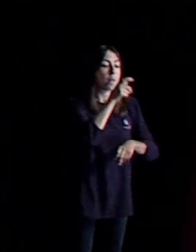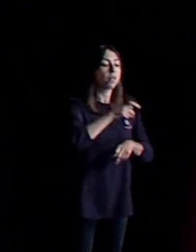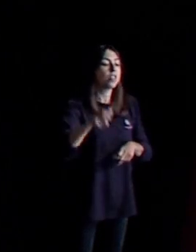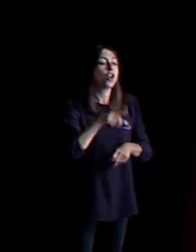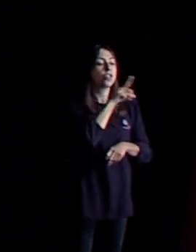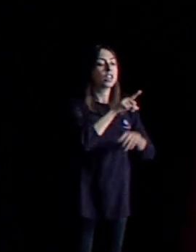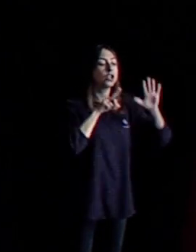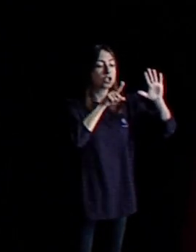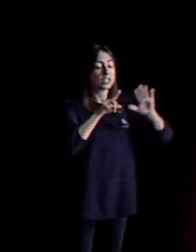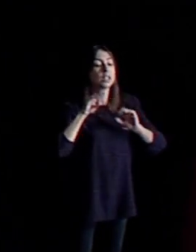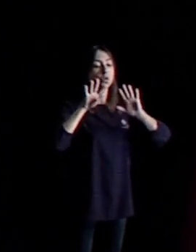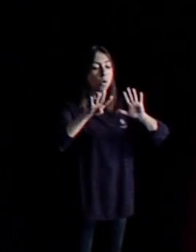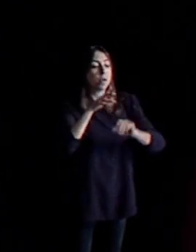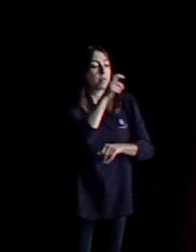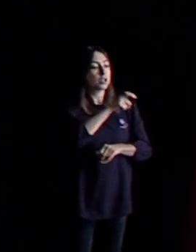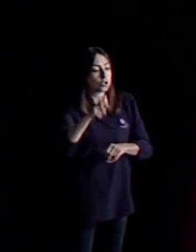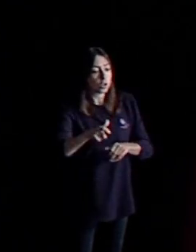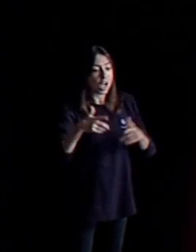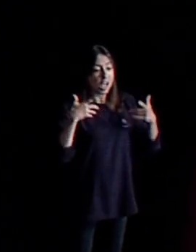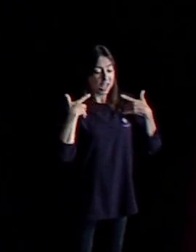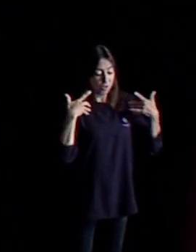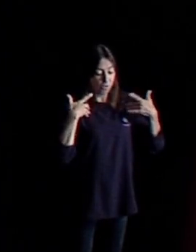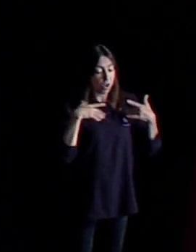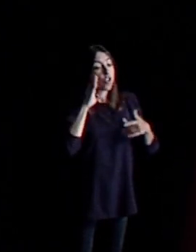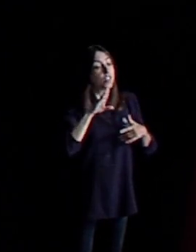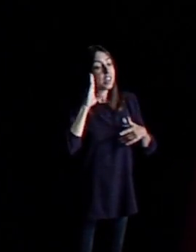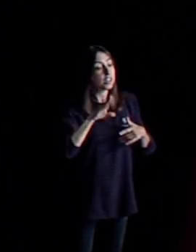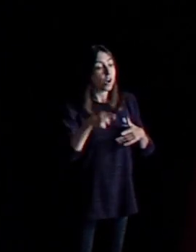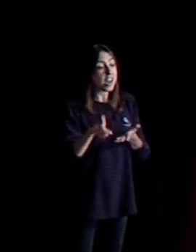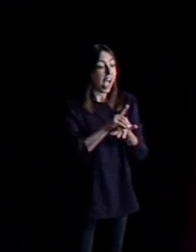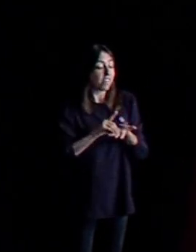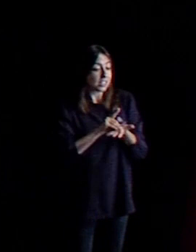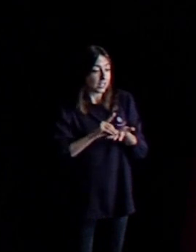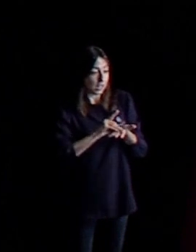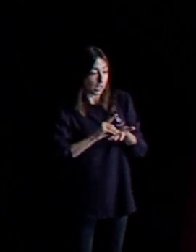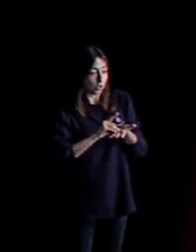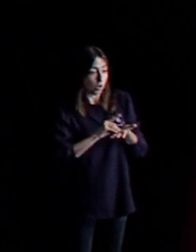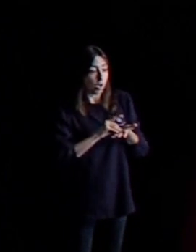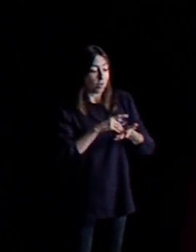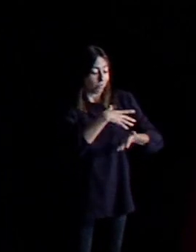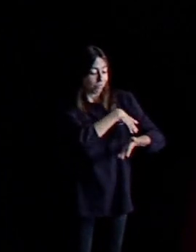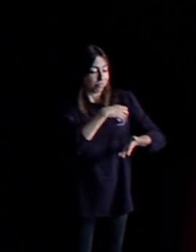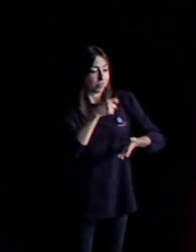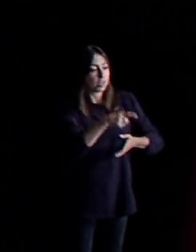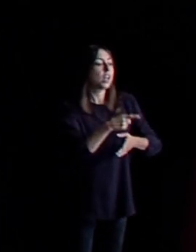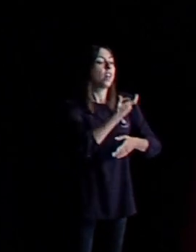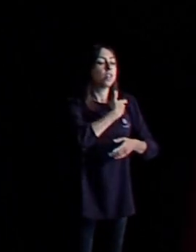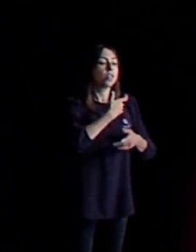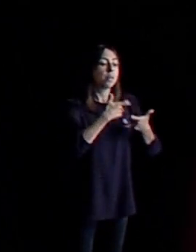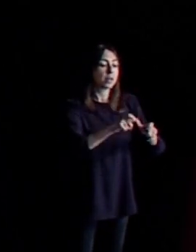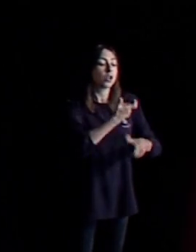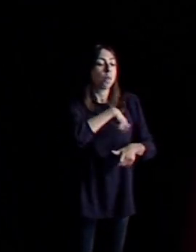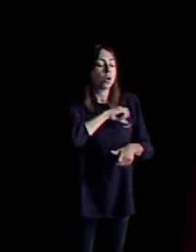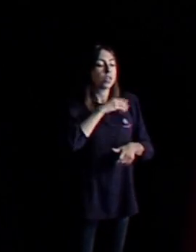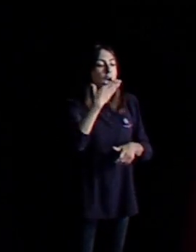169 personas que sufrieron delitos de odio y la base de datos la saca de la policía, del Departamento de Policía de Boston.